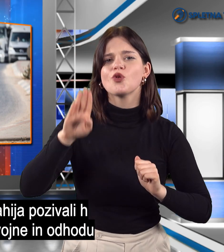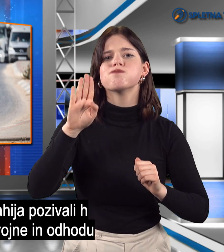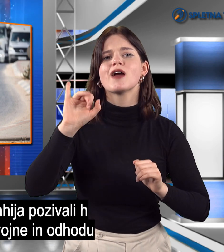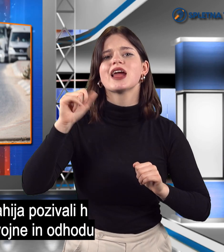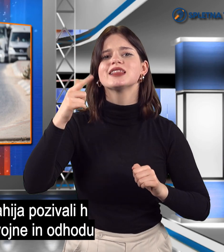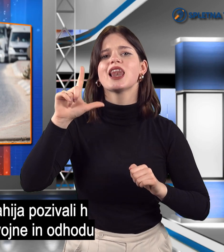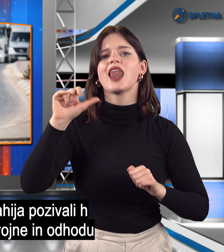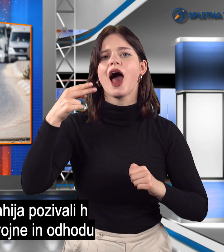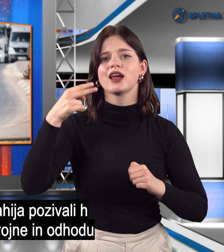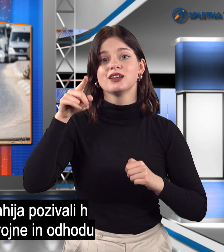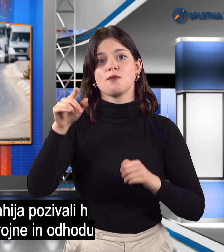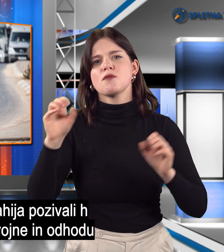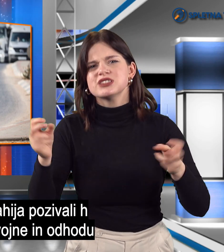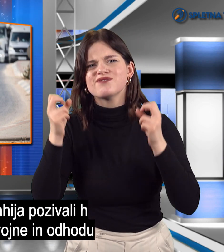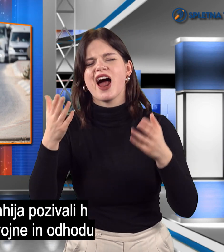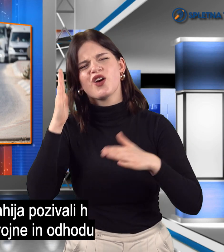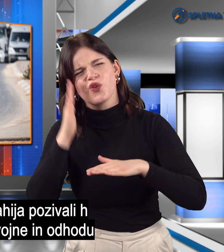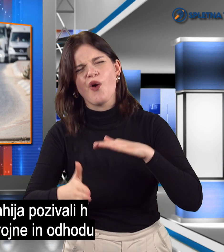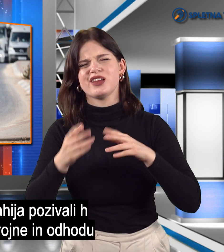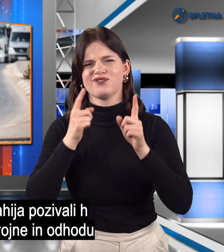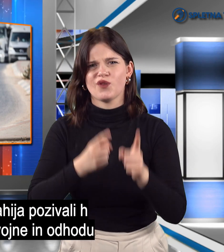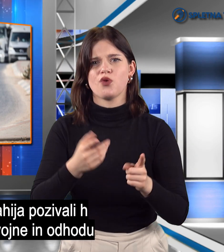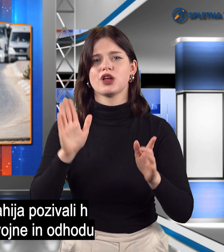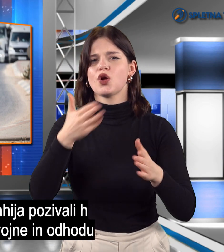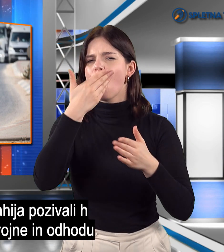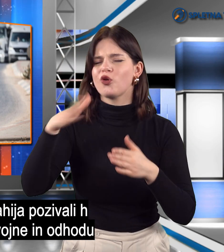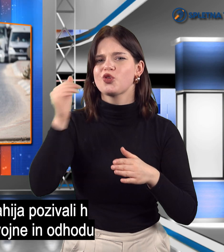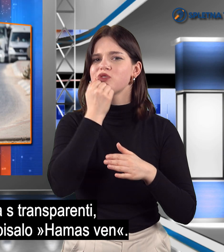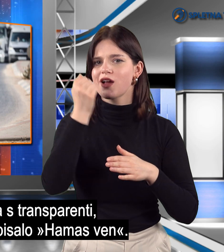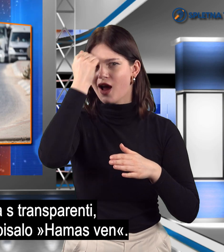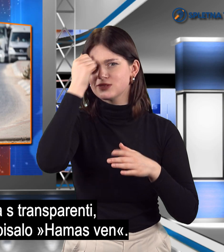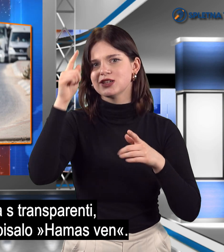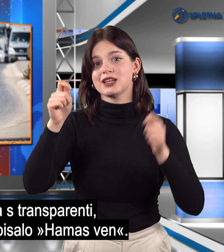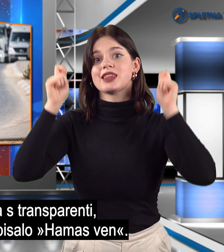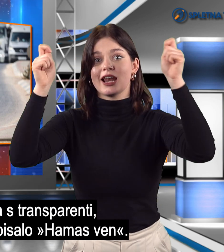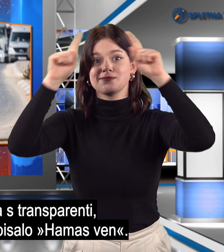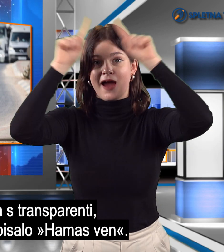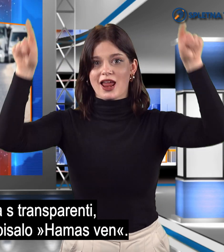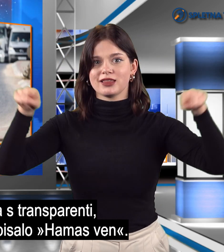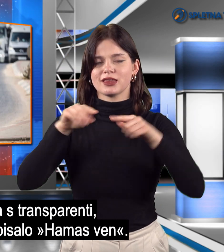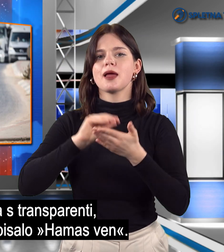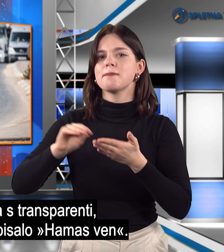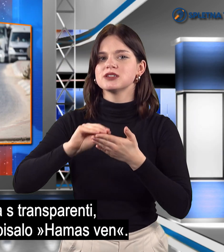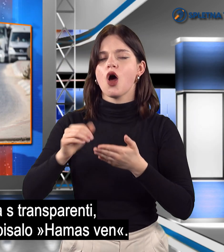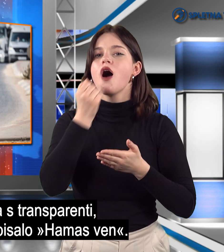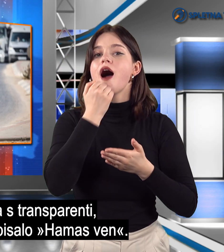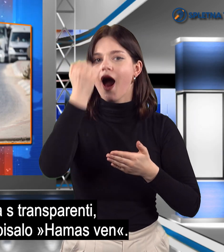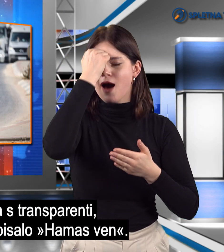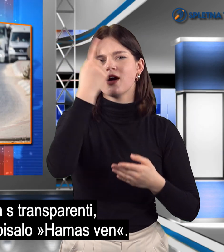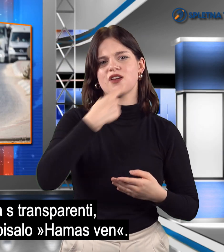v močno uničenem mestu Beit Lahija pozivali k koncu vojne in odhodu Hamasa s transparenti, na katerih